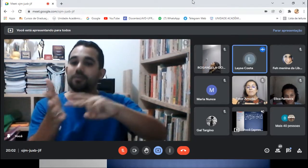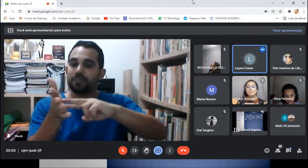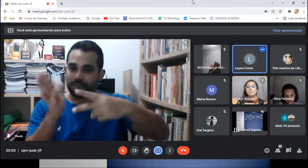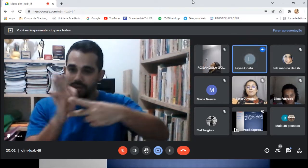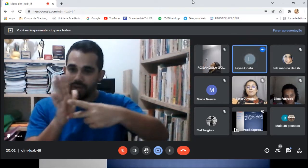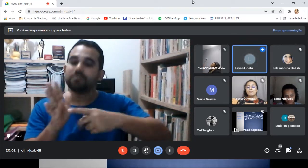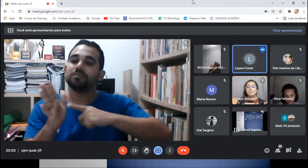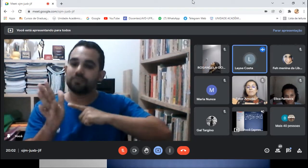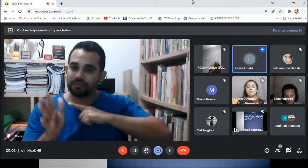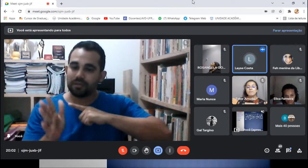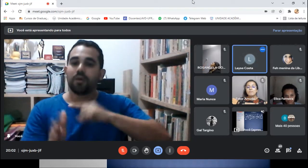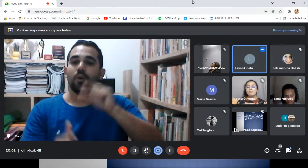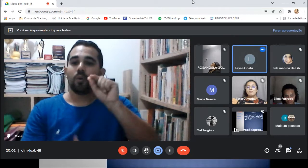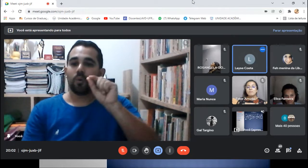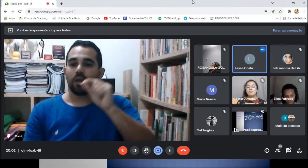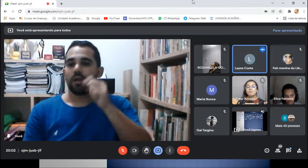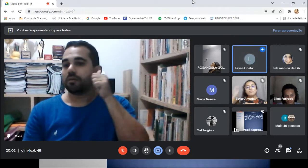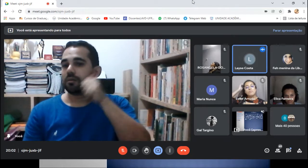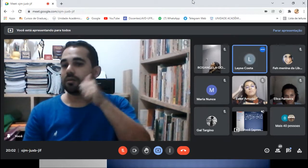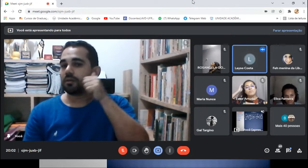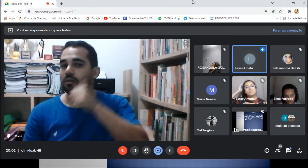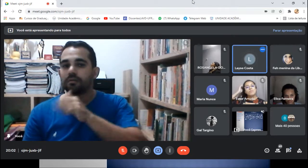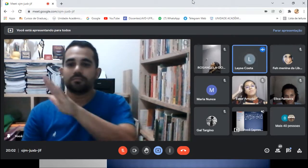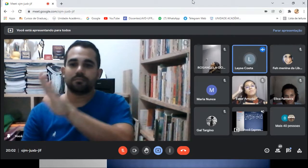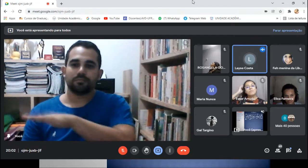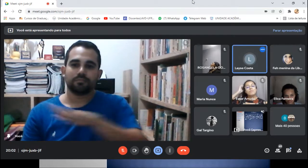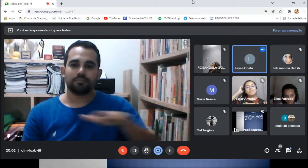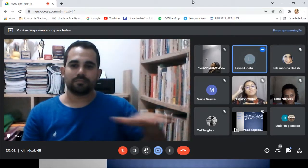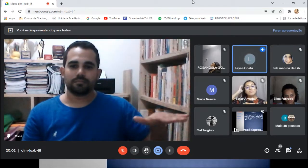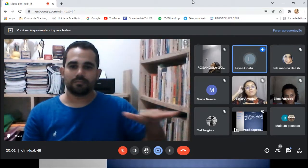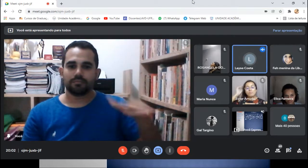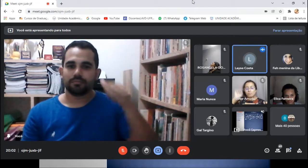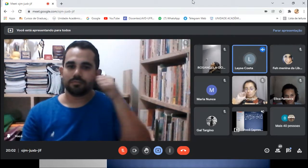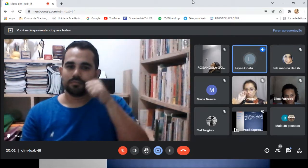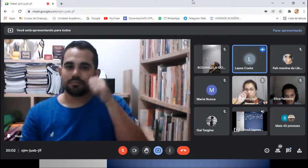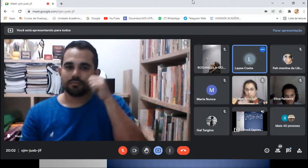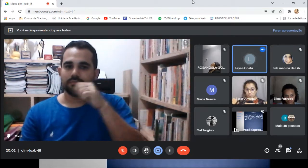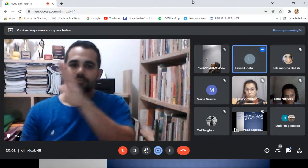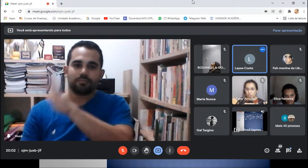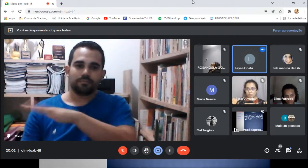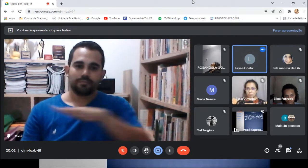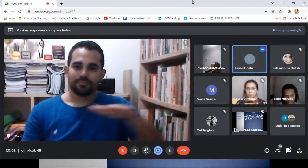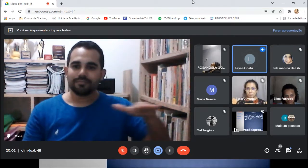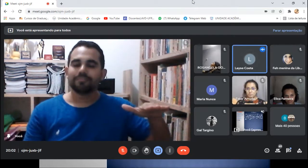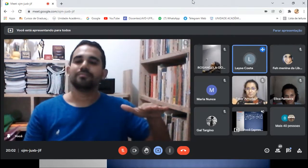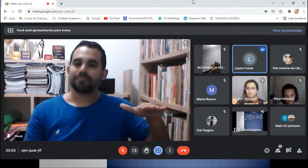quê? O plural. Temos um significado. Meninas. Este seria o